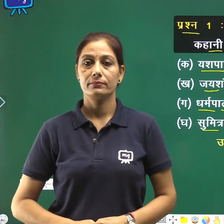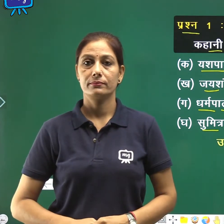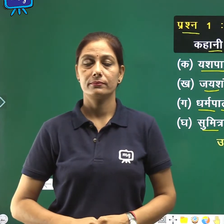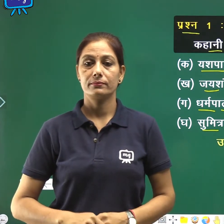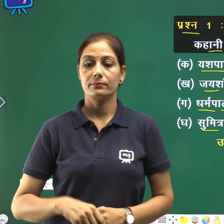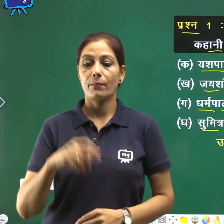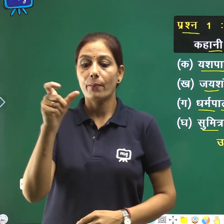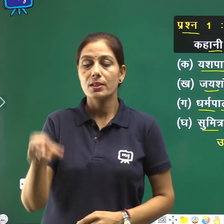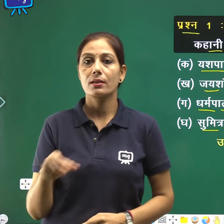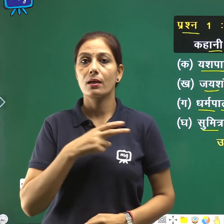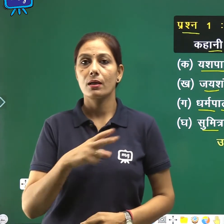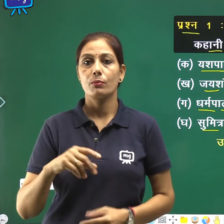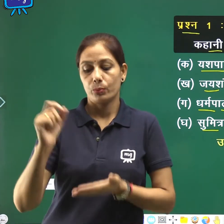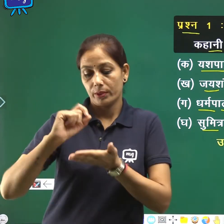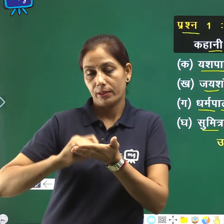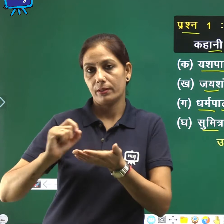यशपाल जी ने लिखी।